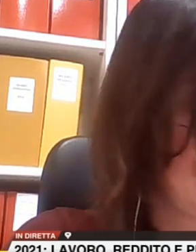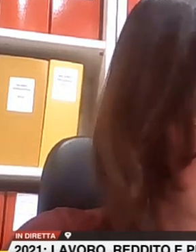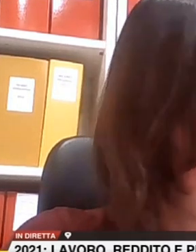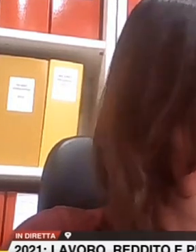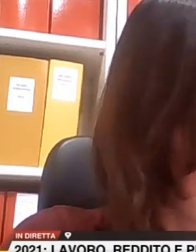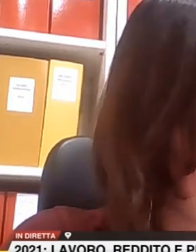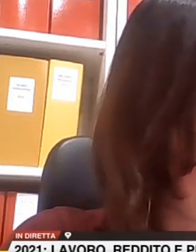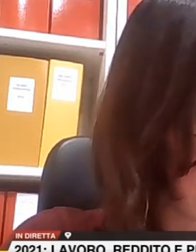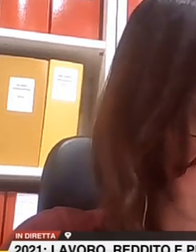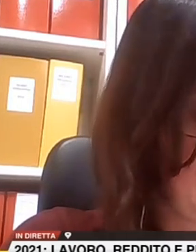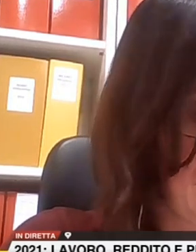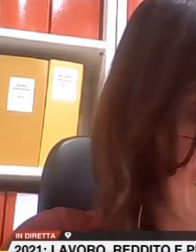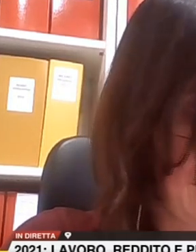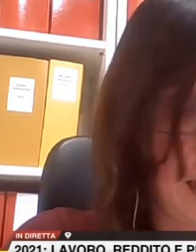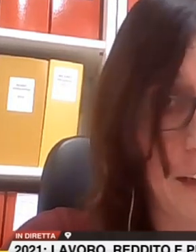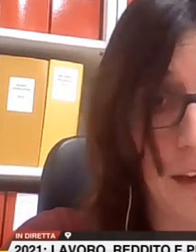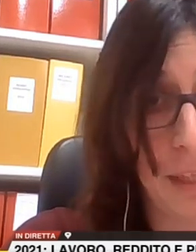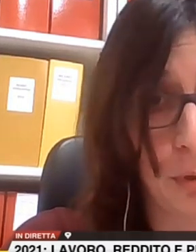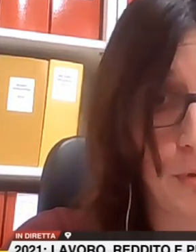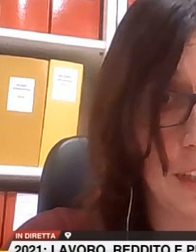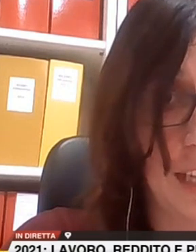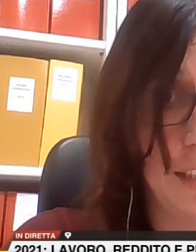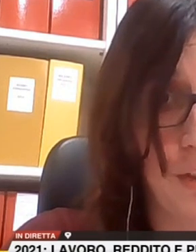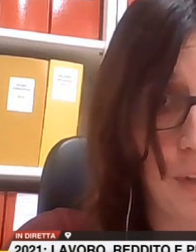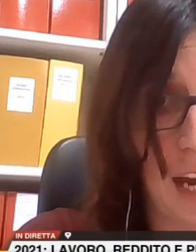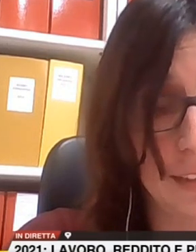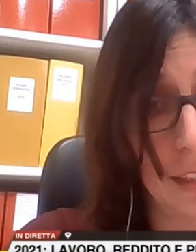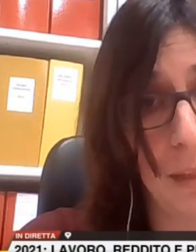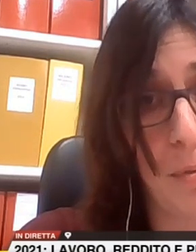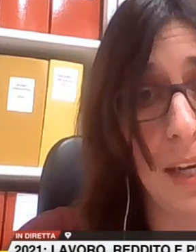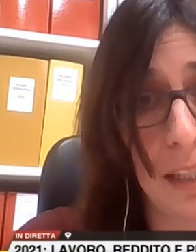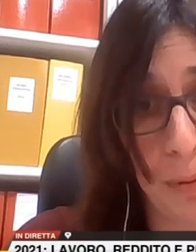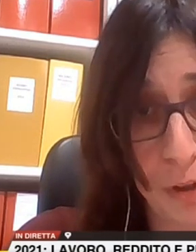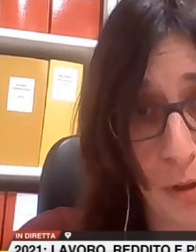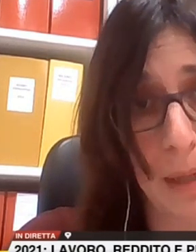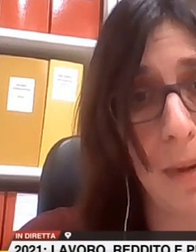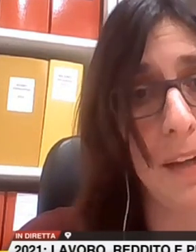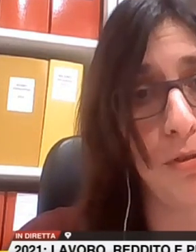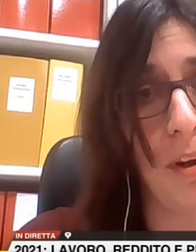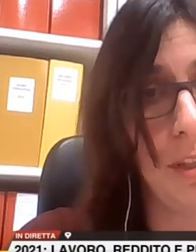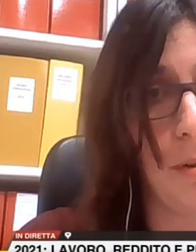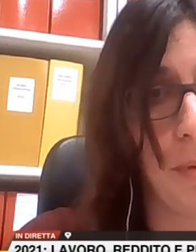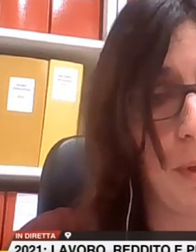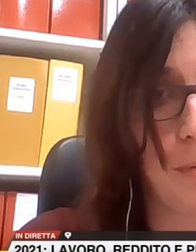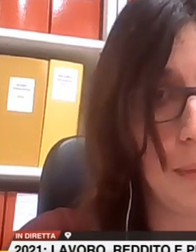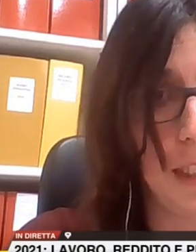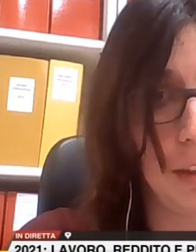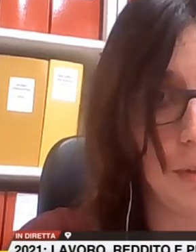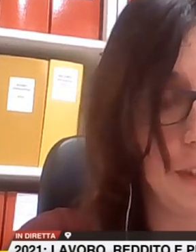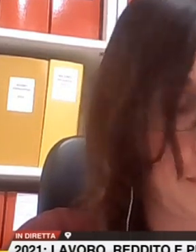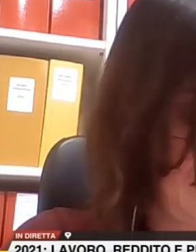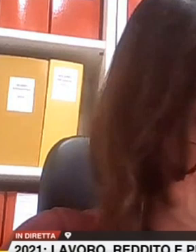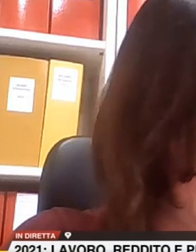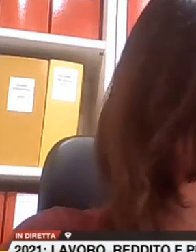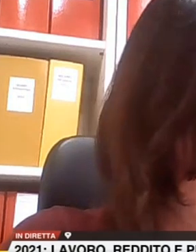Reich. E dopodiché avremo tutta una serie di giornate, avremo anche il professor Barbero, storico, per un appuntamento